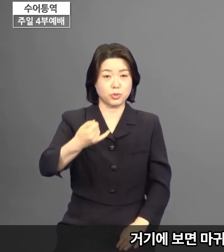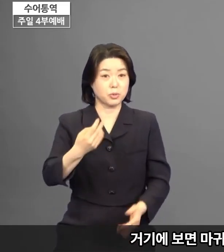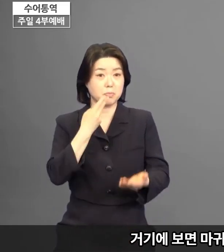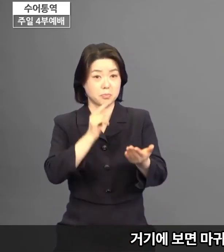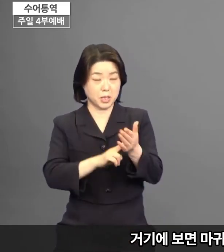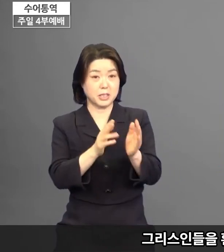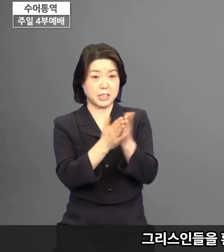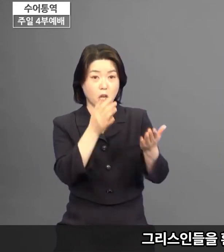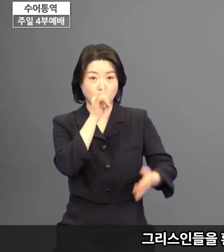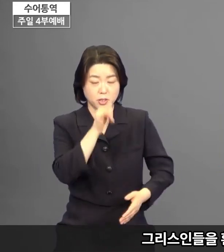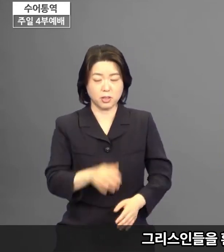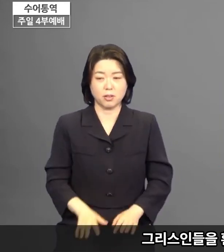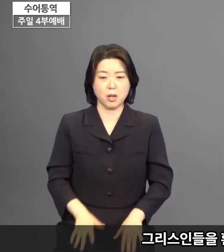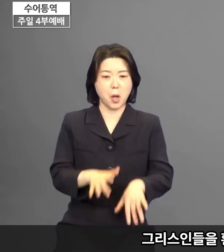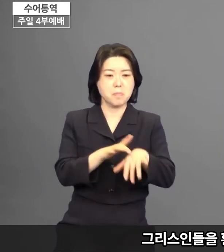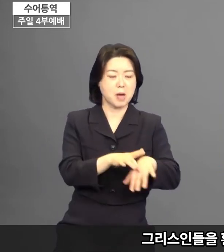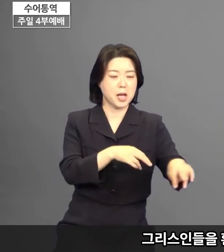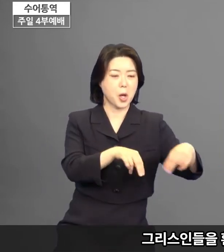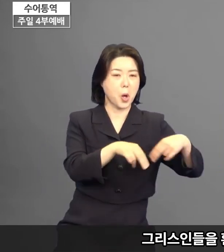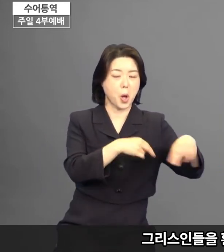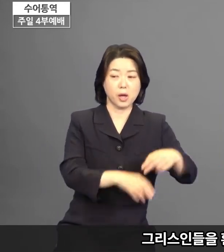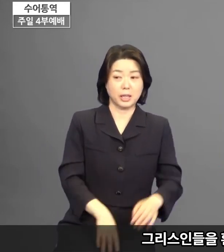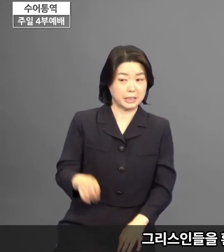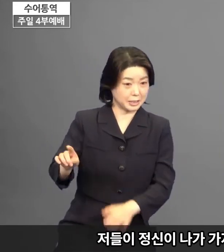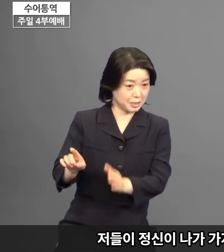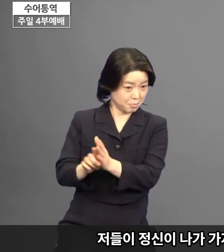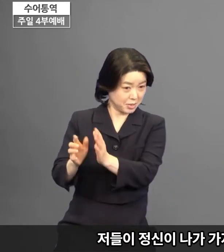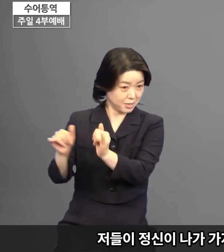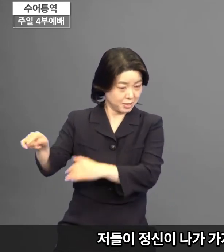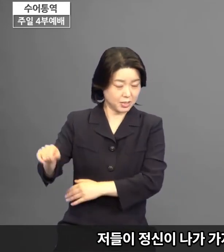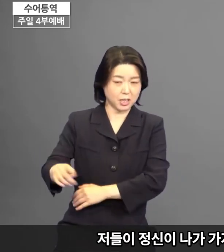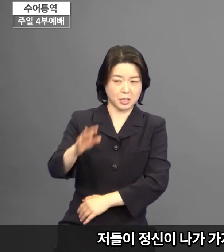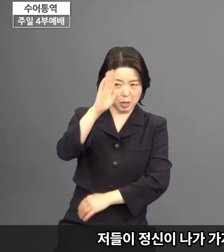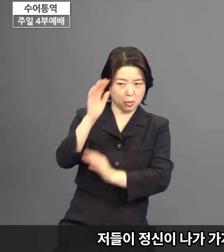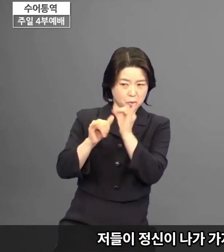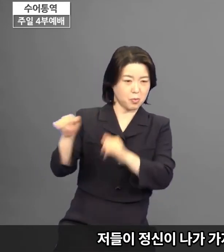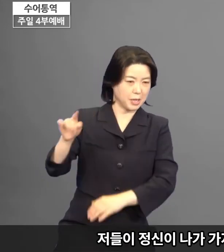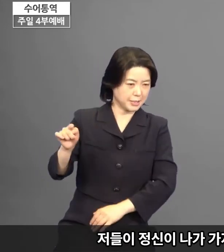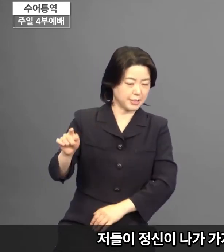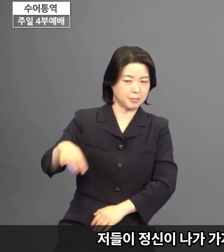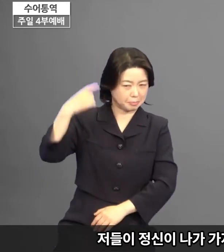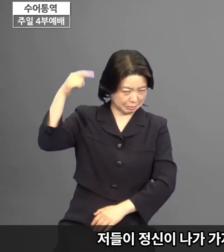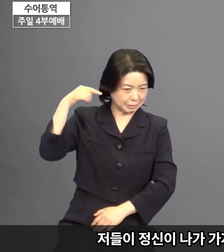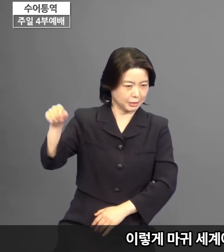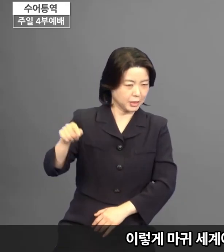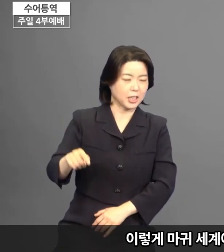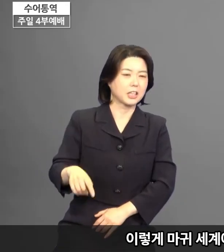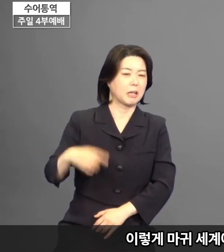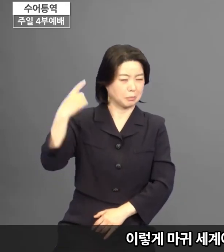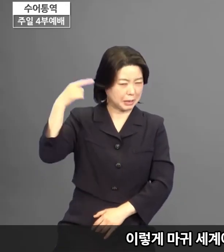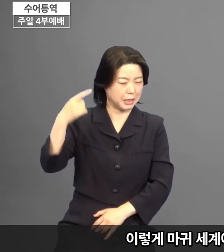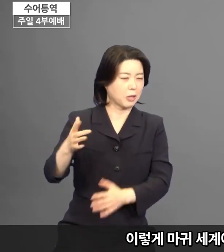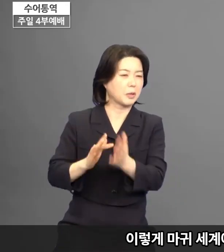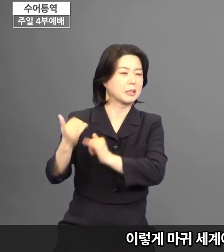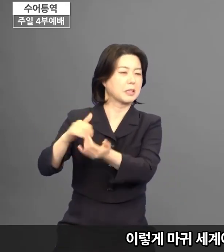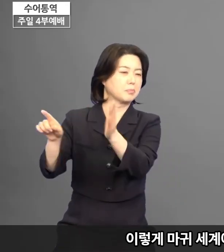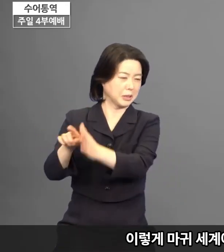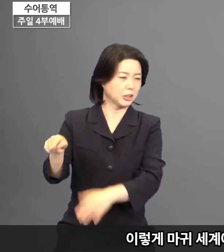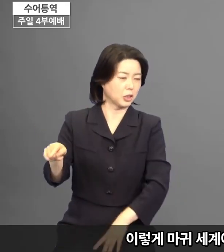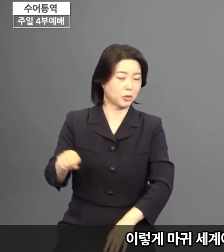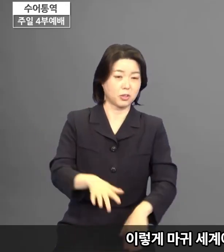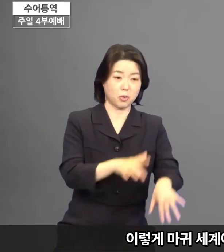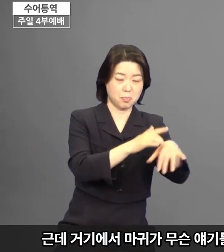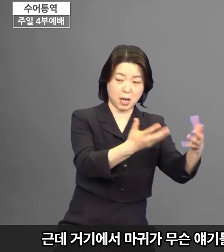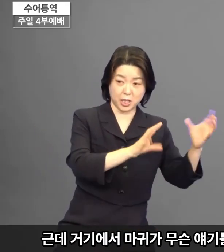전략회의를 하죠. 그리스도인들을 환자라고 부릅니다. 저들이 정신이 나가가지고 그리스도를 믿는 거야. 이렇게 이제 마귀 세계에서는 그렇게